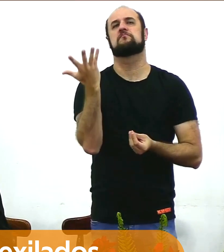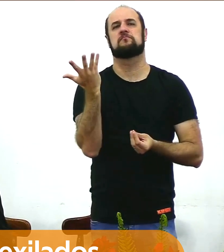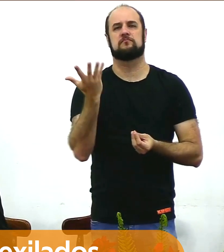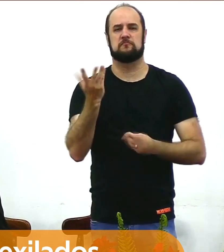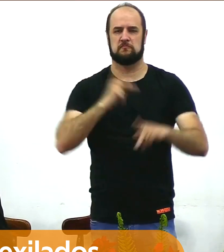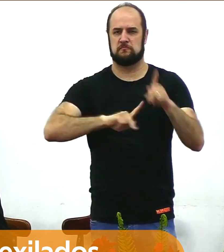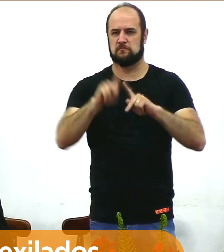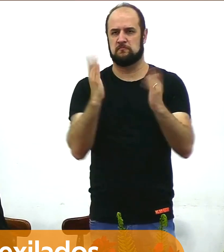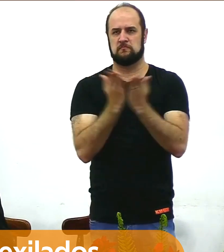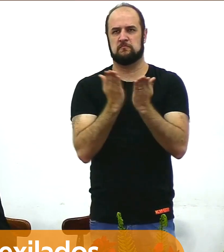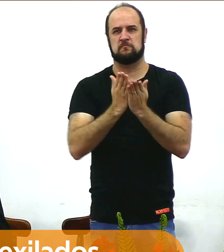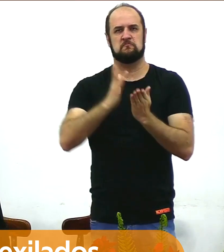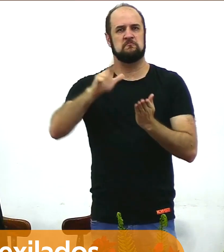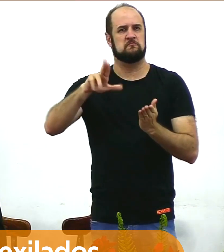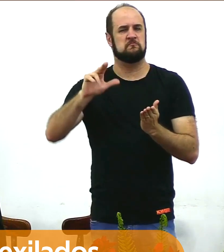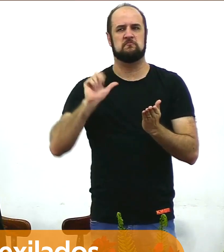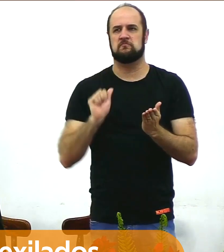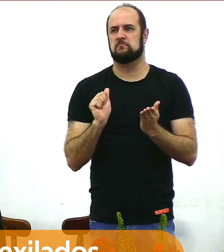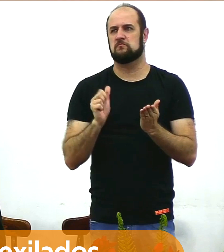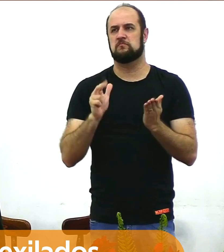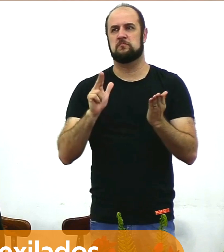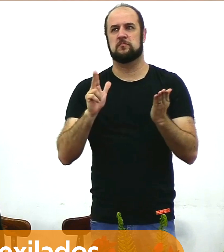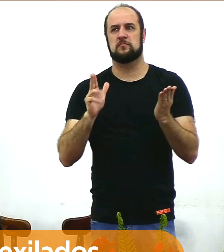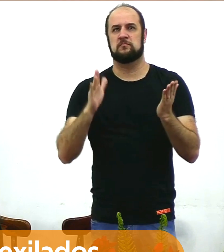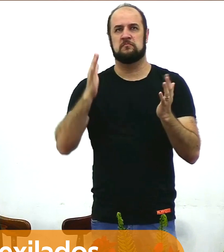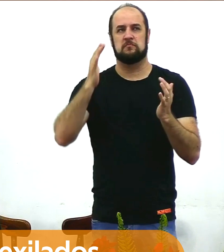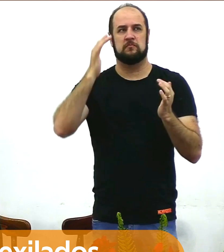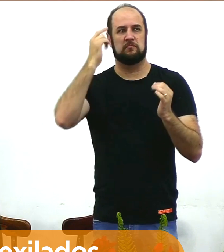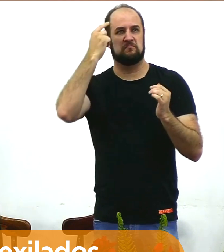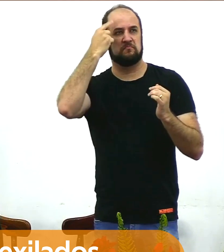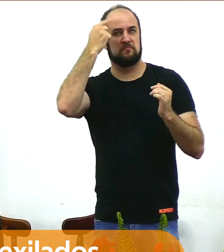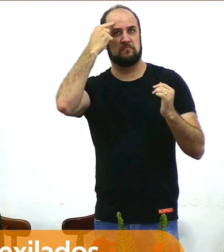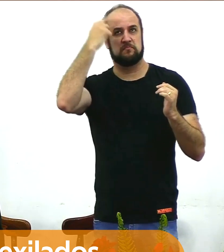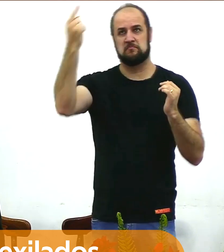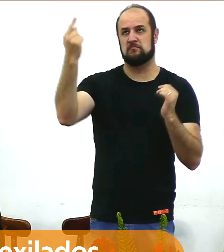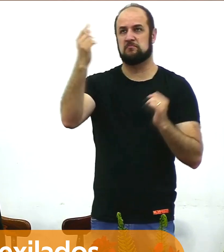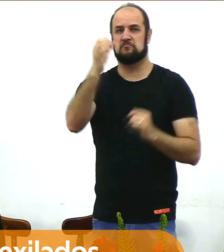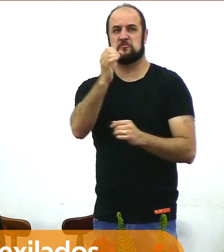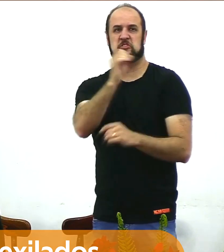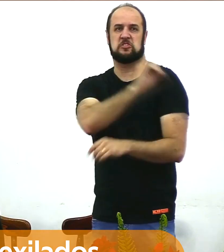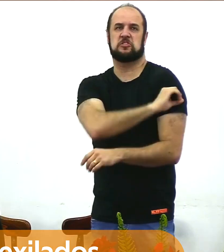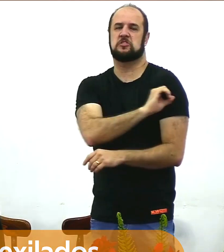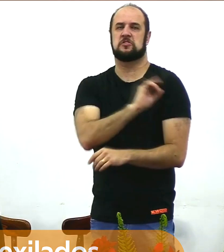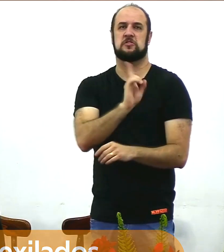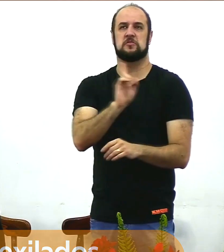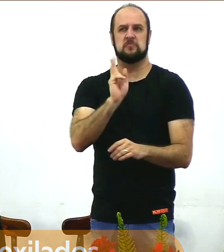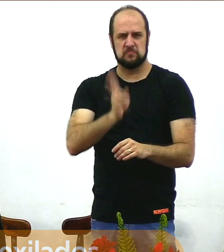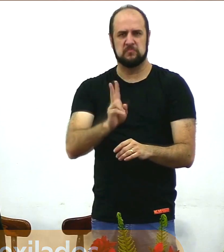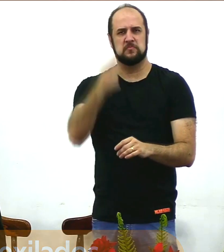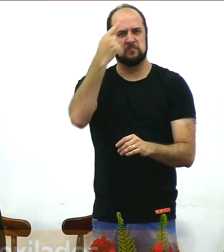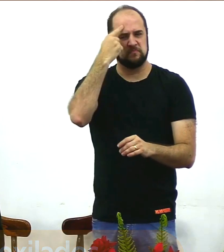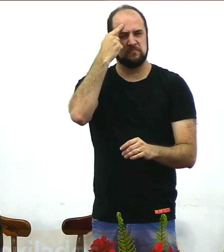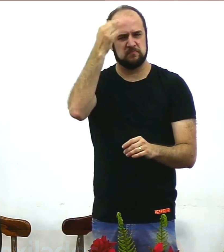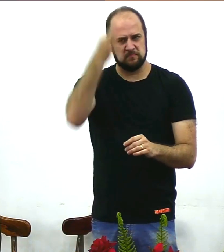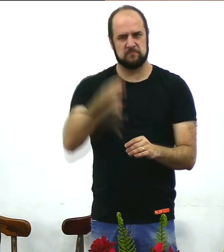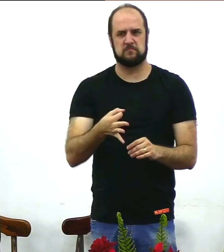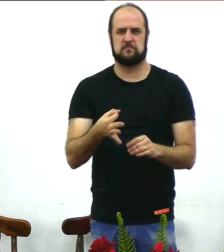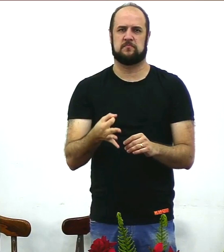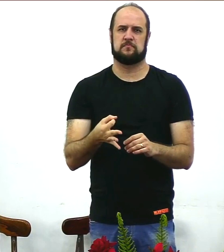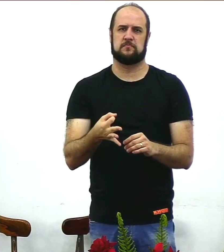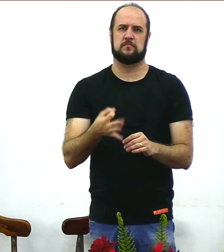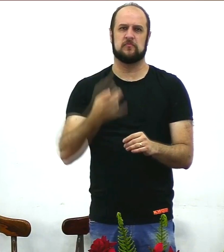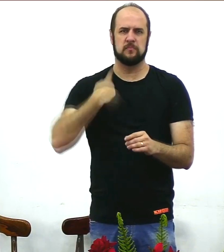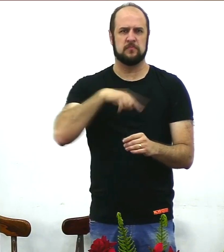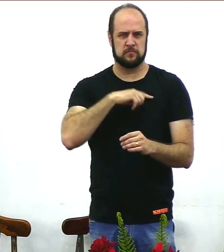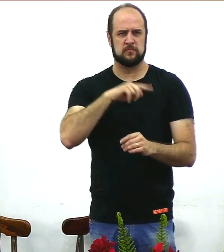foi alienado, nunca foi lunático, o povo cristão sempre foi pela razão. Nós somos um